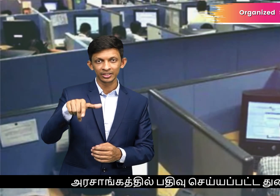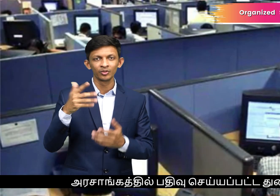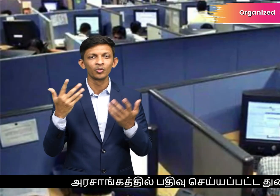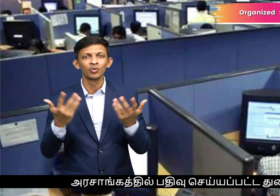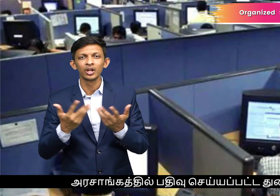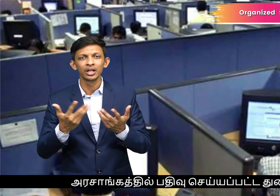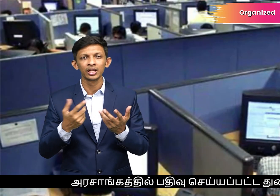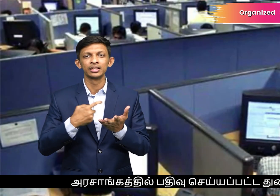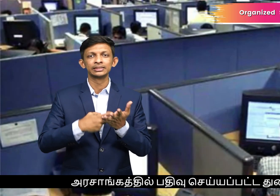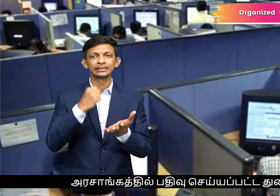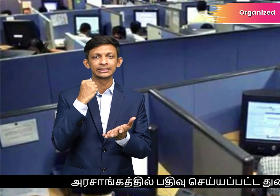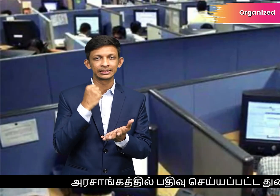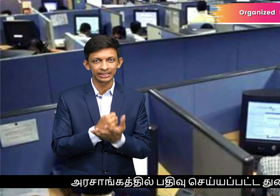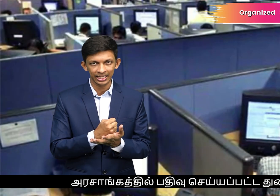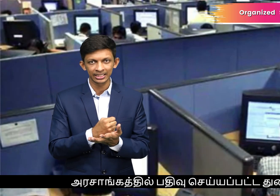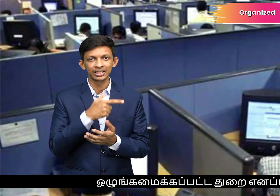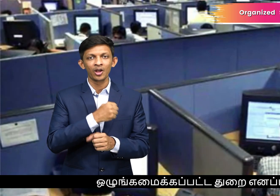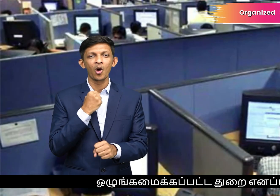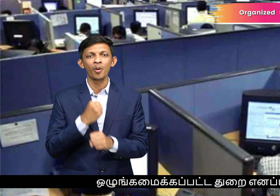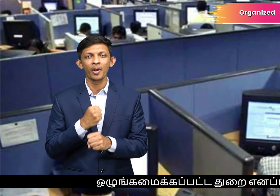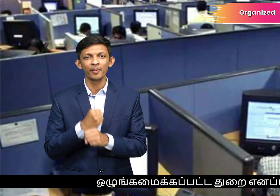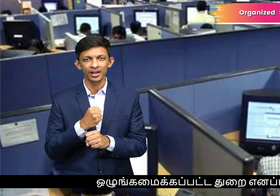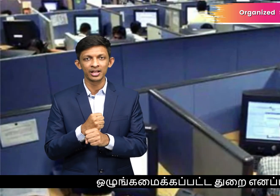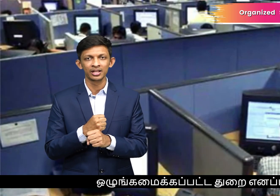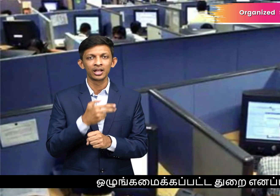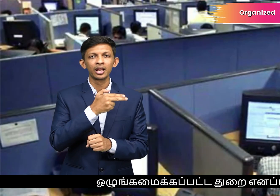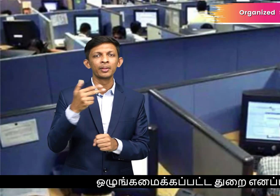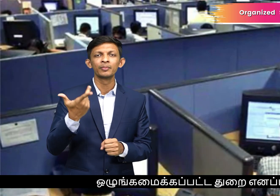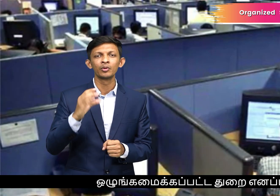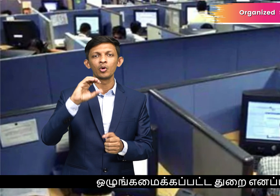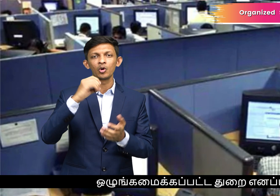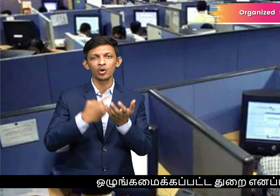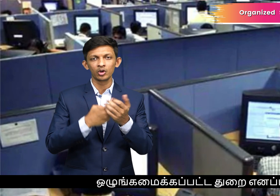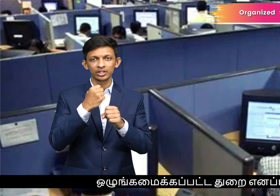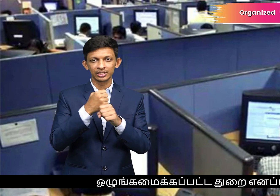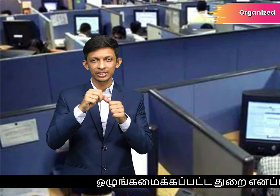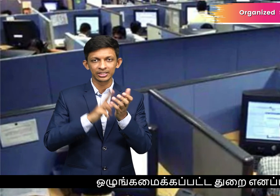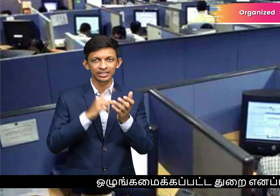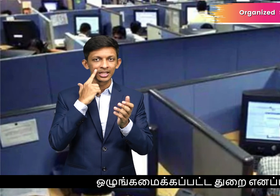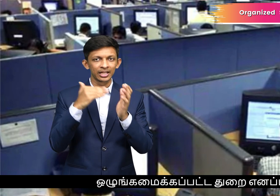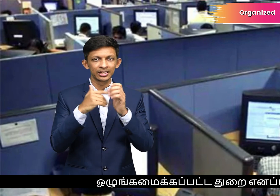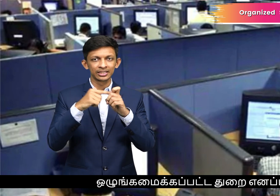அரசாங்கத்தில் பதிவு செய்யப்பட்ட துறையானது ஒழுங்கமைக்கப்பட்ட துறை எனப்படும்.